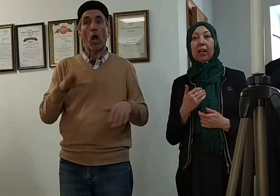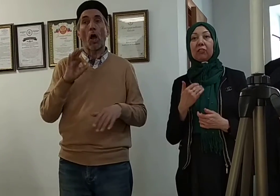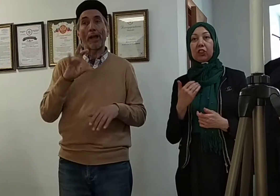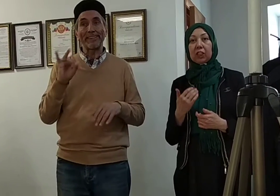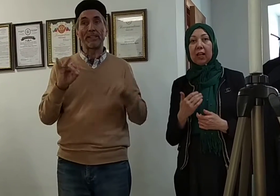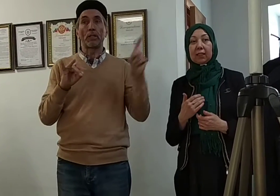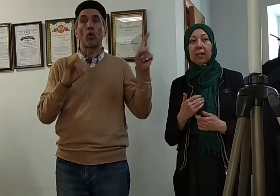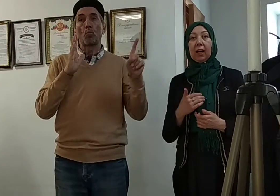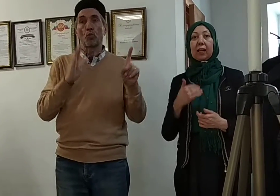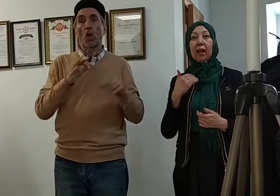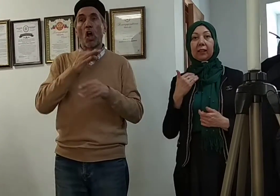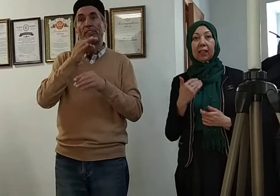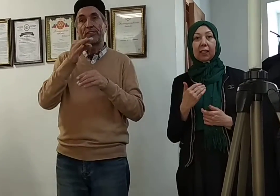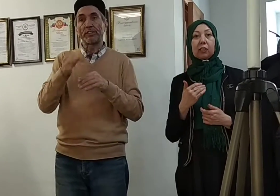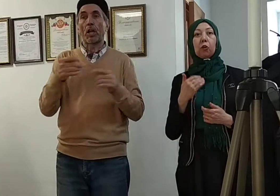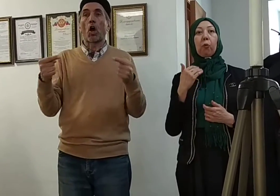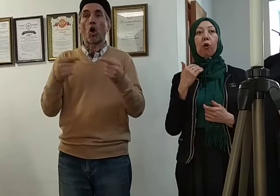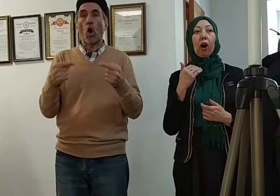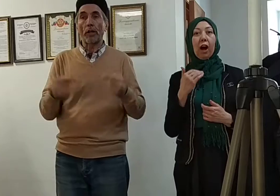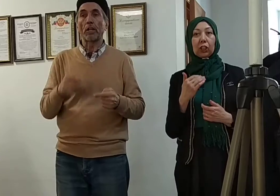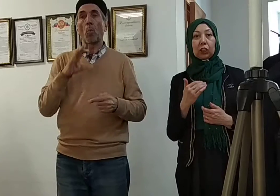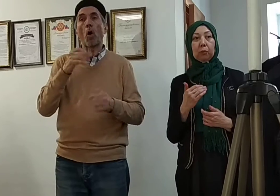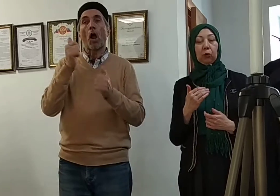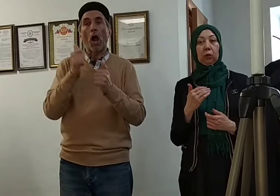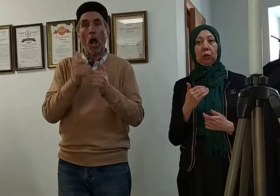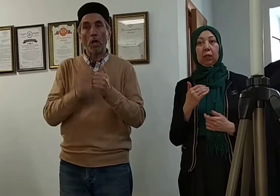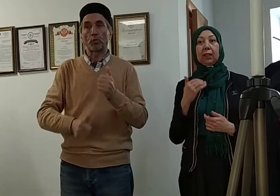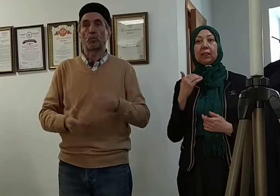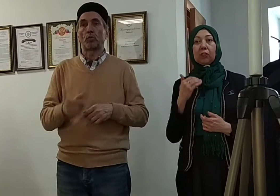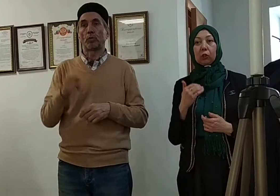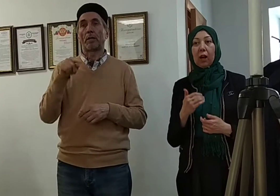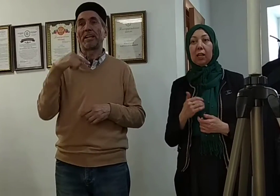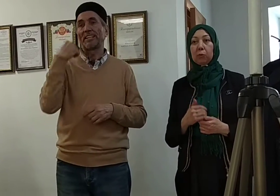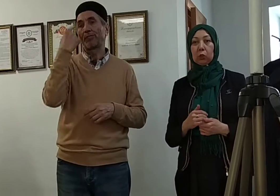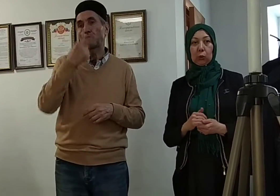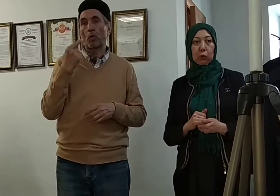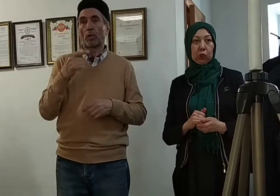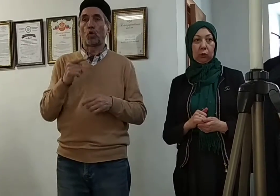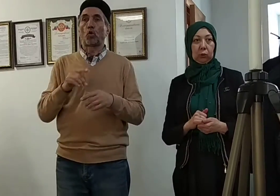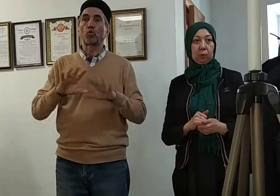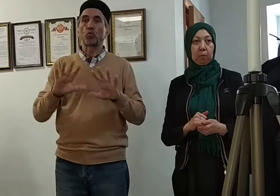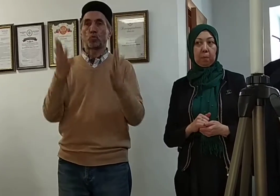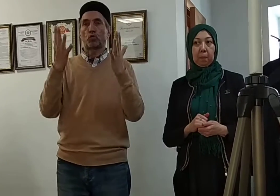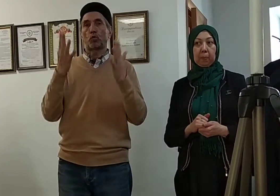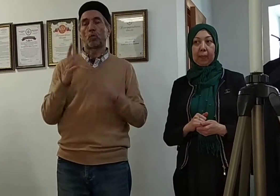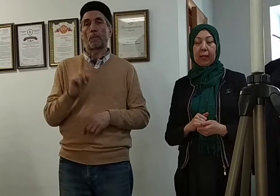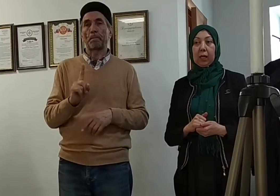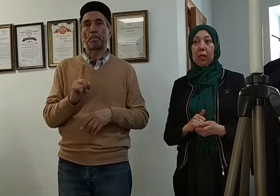будут отвечать конкретно по каждому индивидуальному случаю.